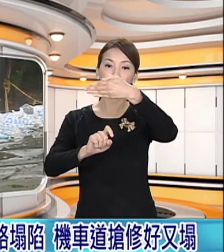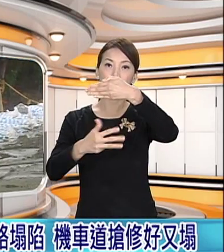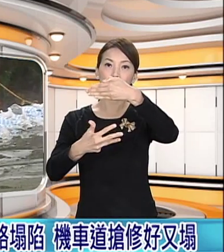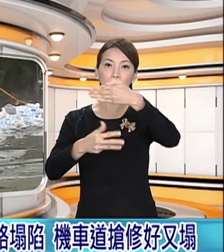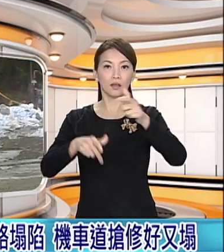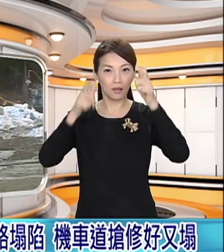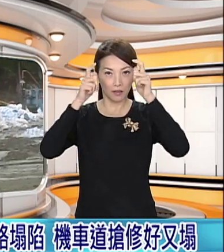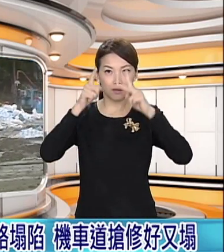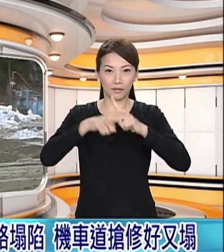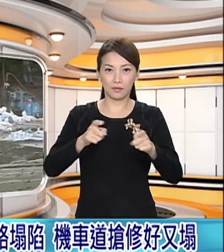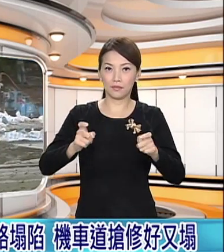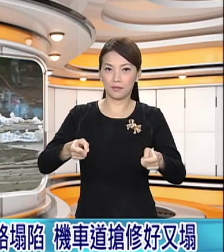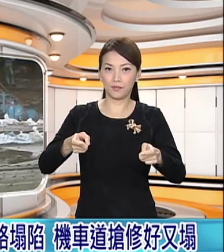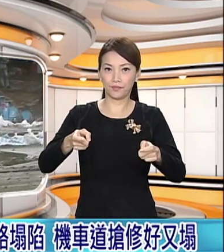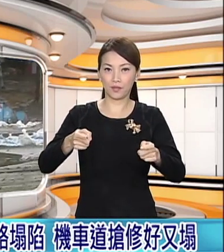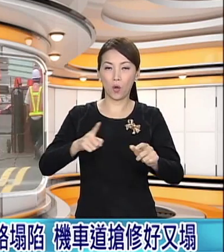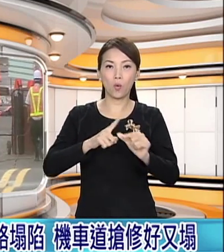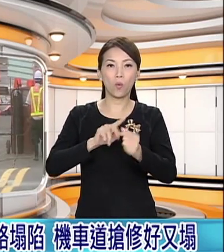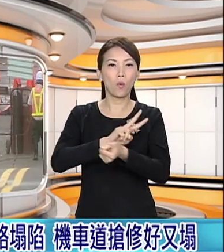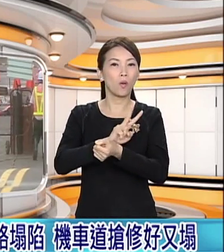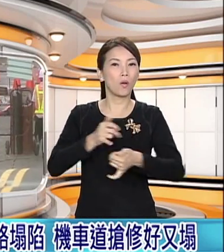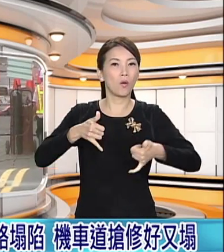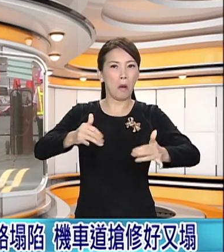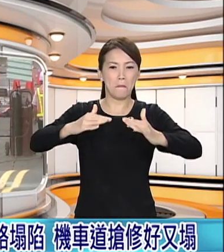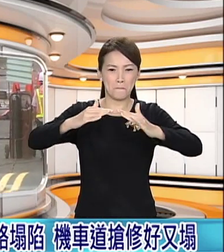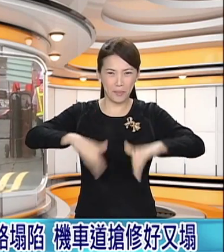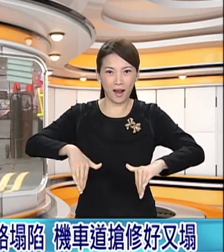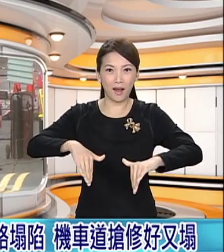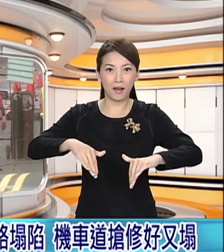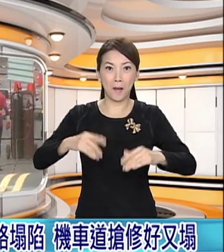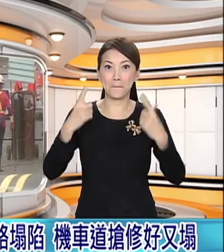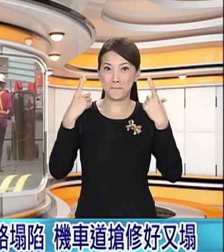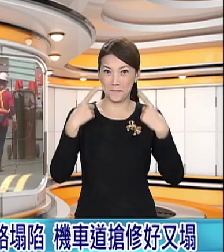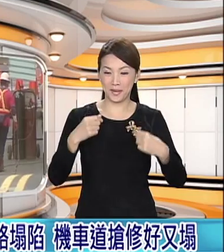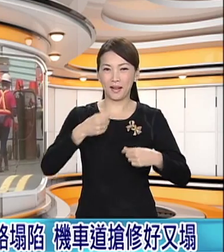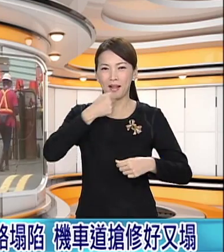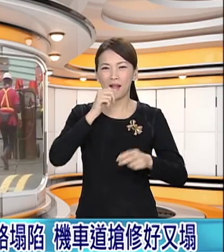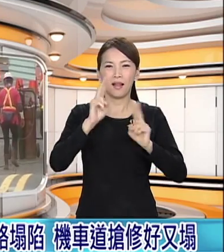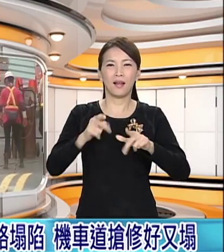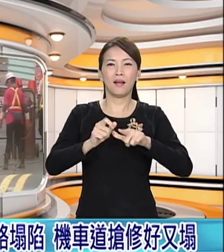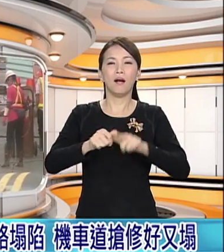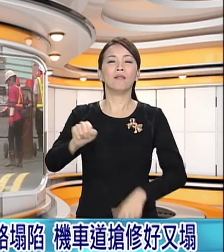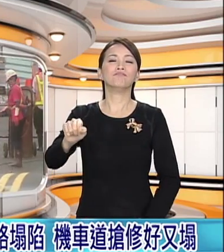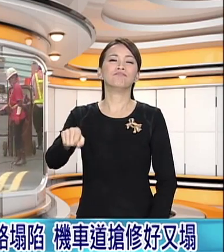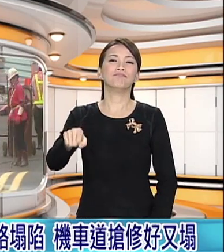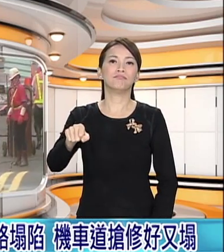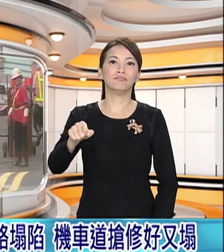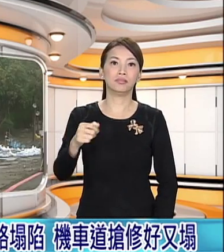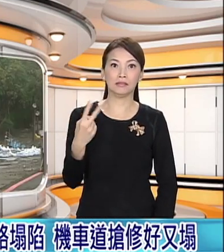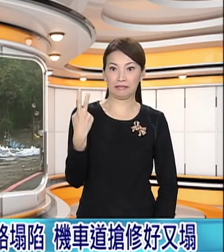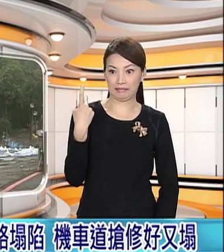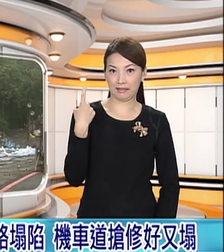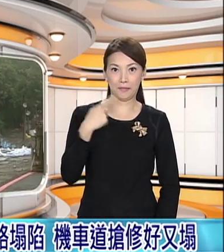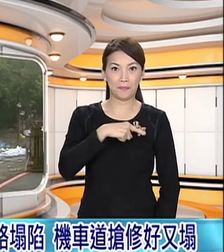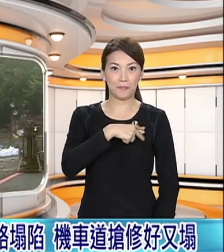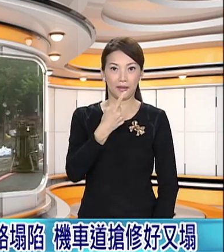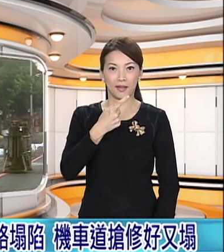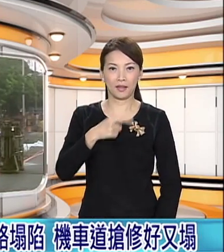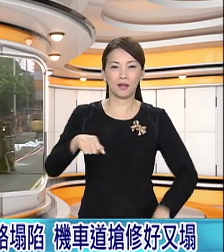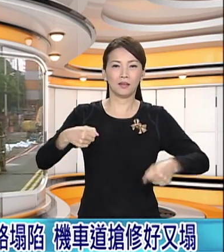高雄小港中陵路18号发生了道路坍陷意外。台电原本承诺周一就要恢